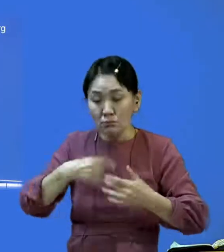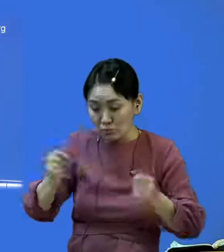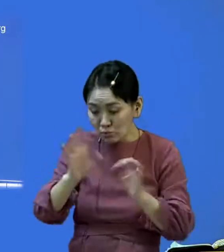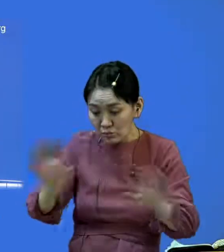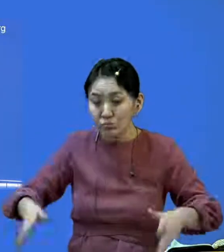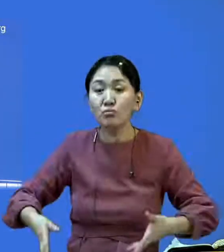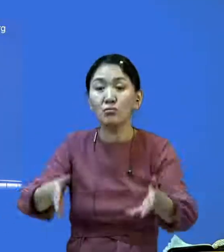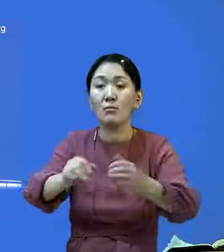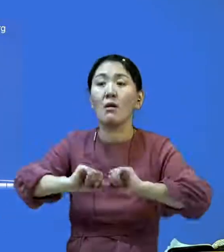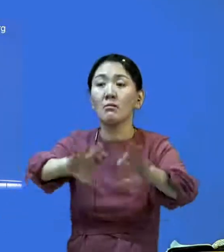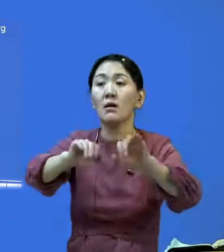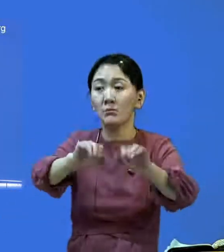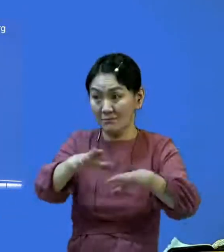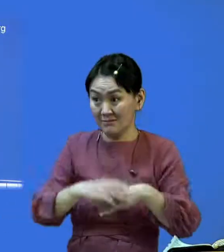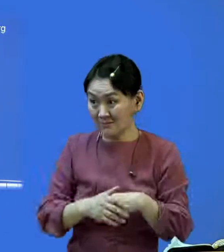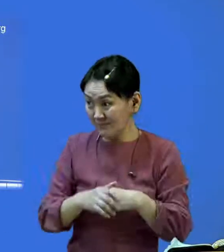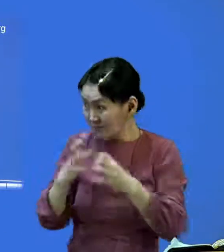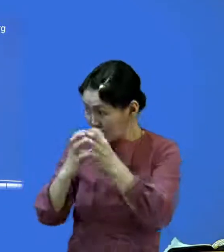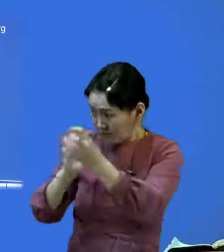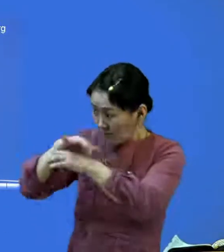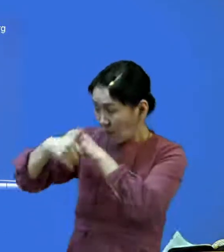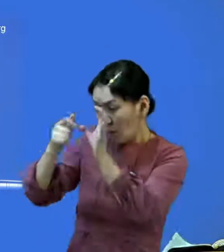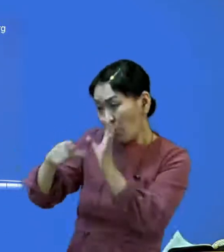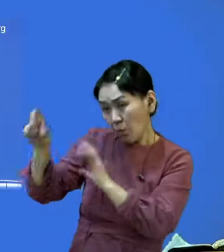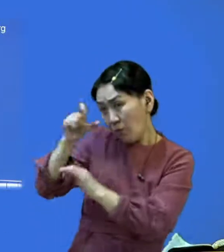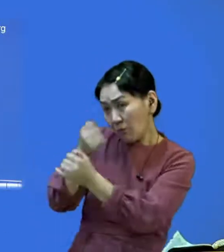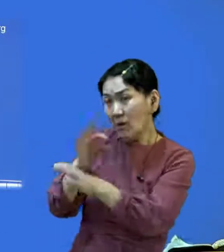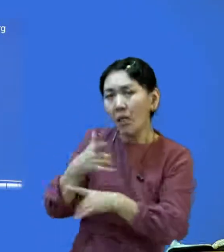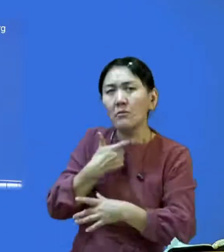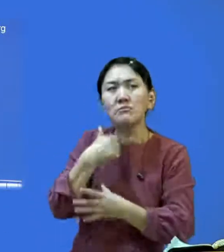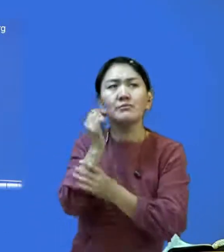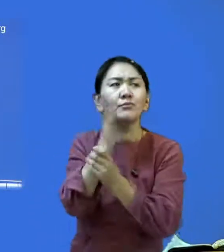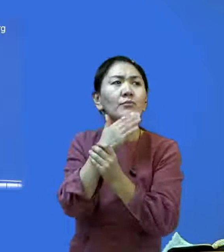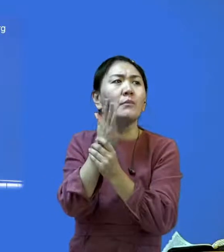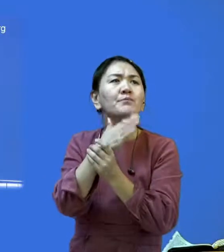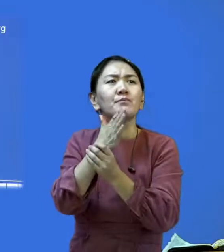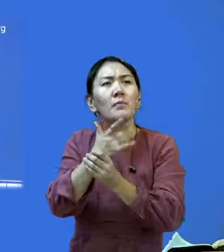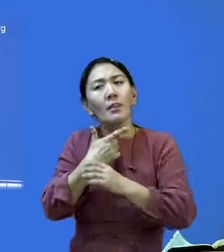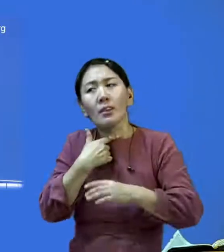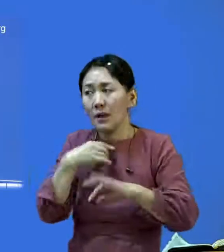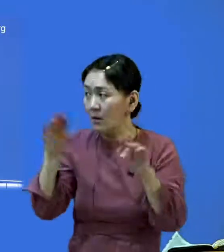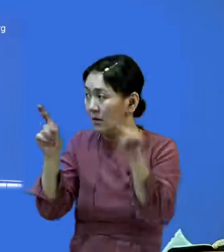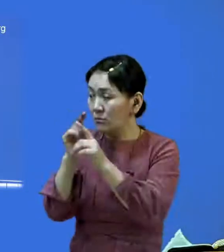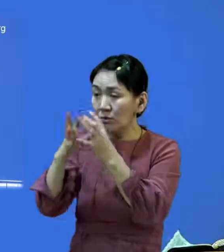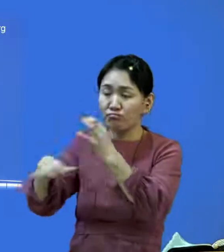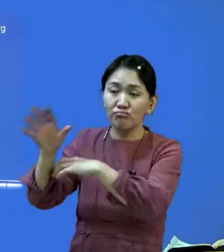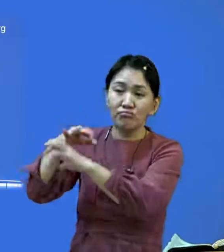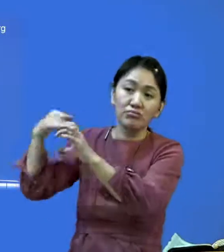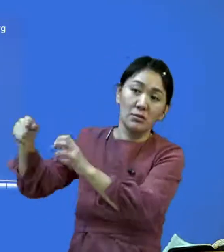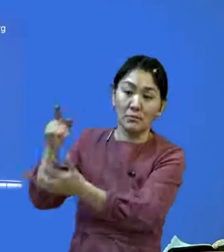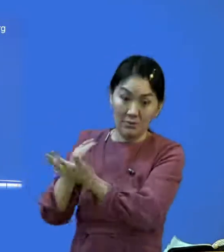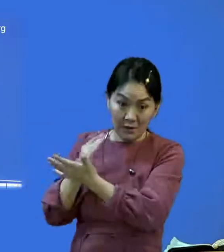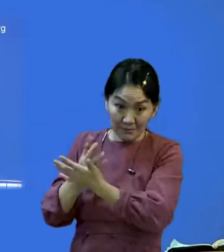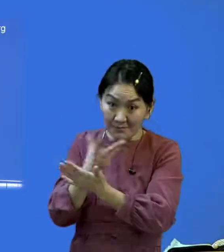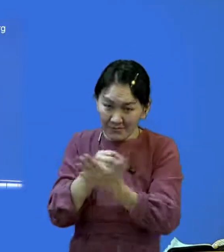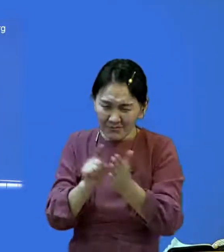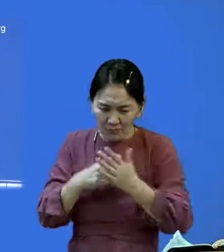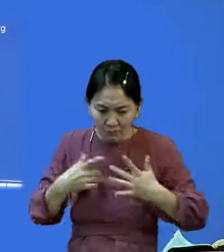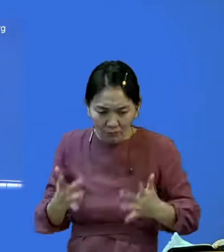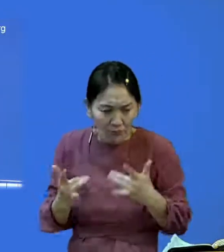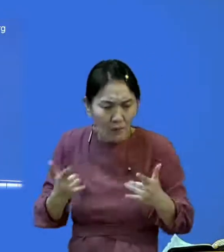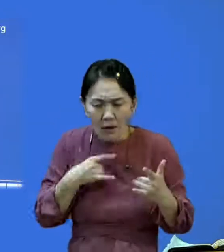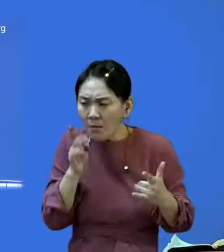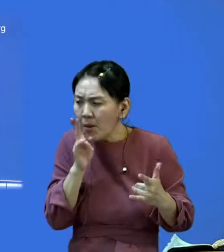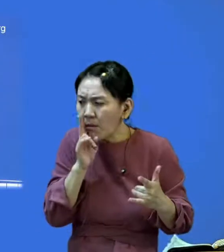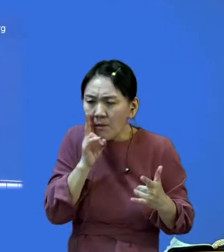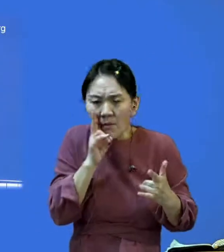хүмүүс ямарваа нэгэн зүйлээр цангажсан. Тэгвэл энэ цангасан хүн усыг хайдаг шиг, өсөглөн хүн идэх юмыг